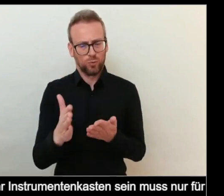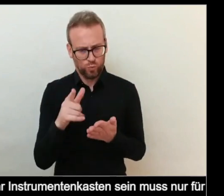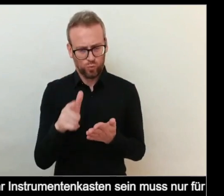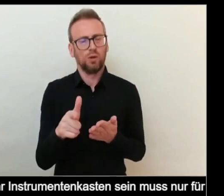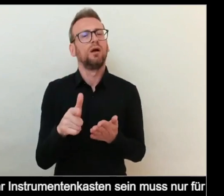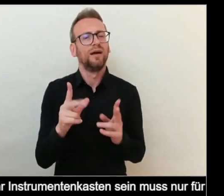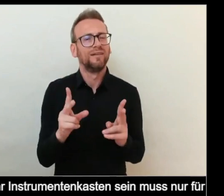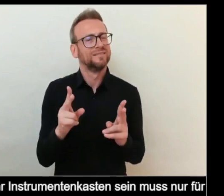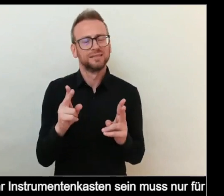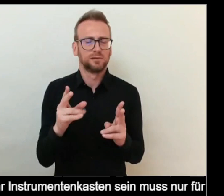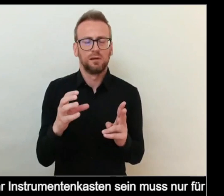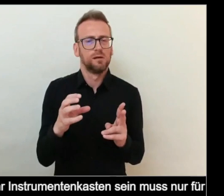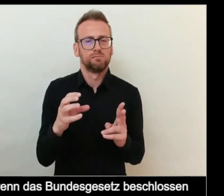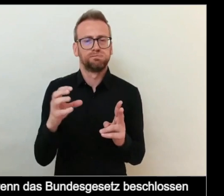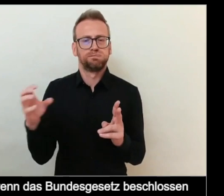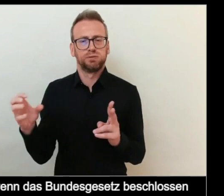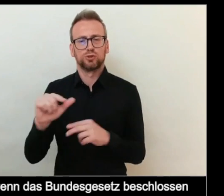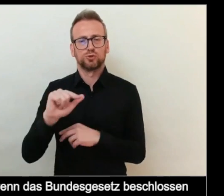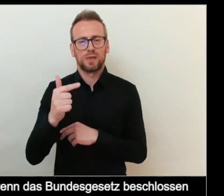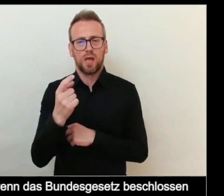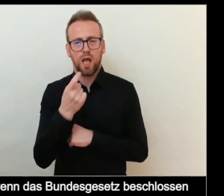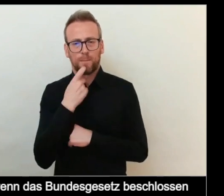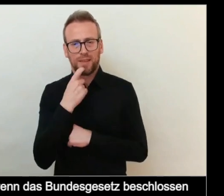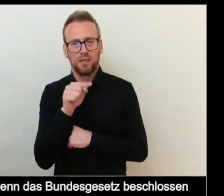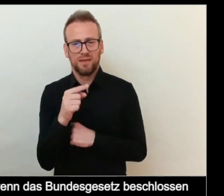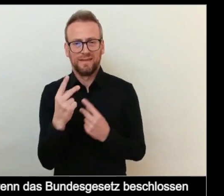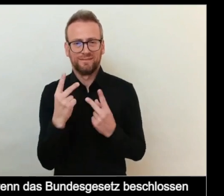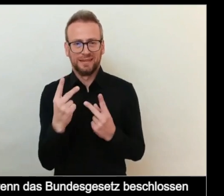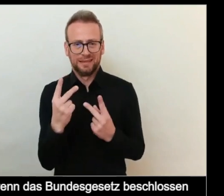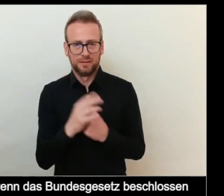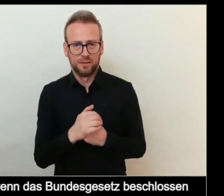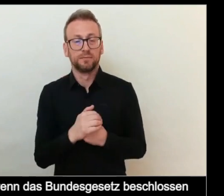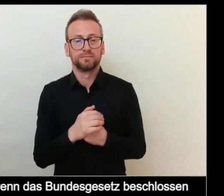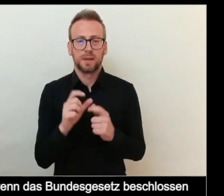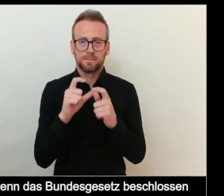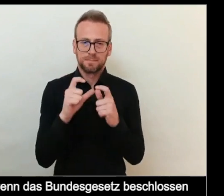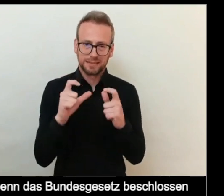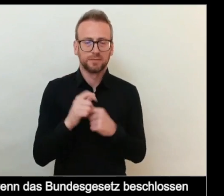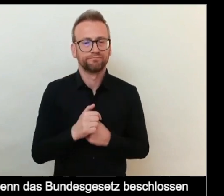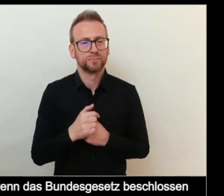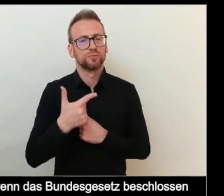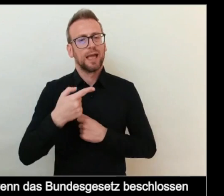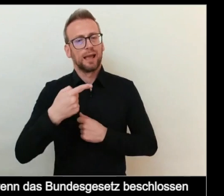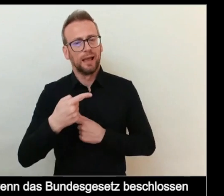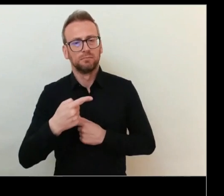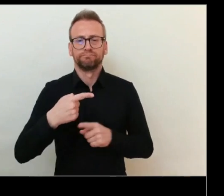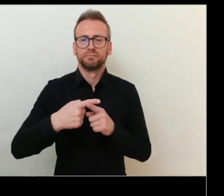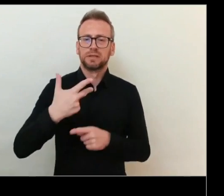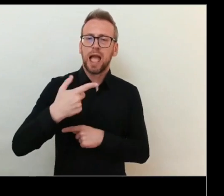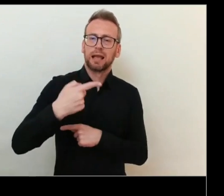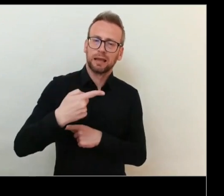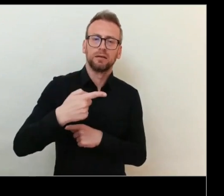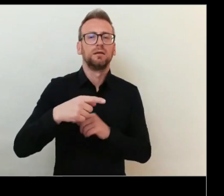für den Zeitraum bis dahin. Wir werden uns natürlich dann als Staatsregierung überlegen, wie es nach dem 2.4. weitergeht, weil dann ja